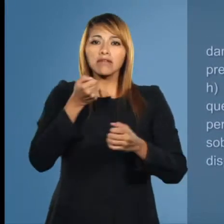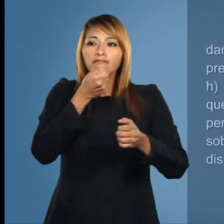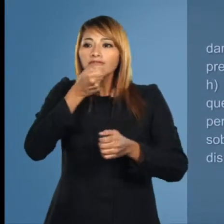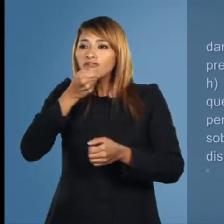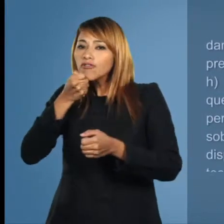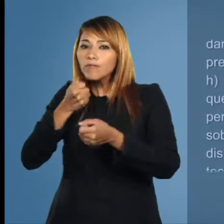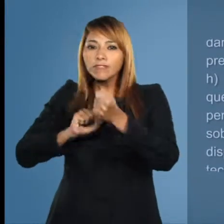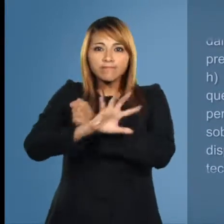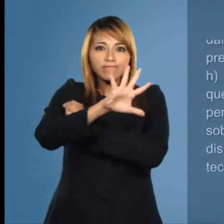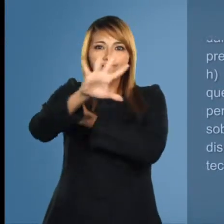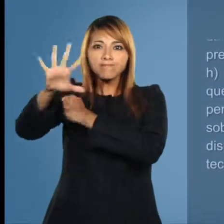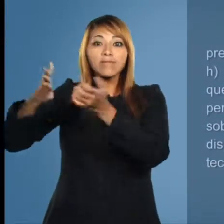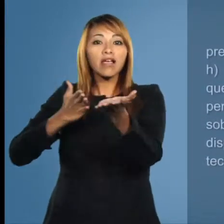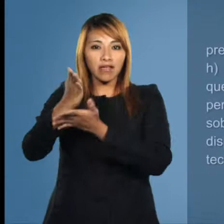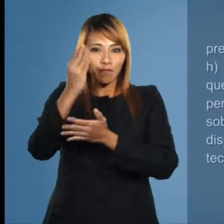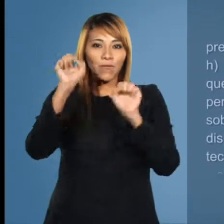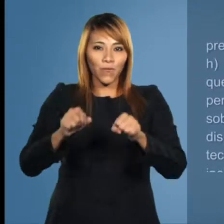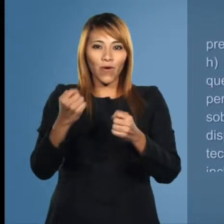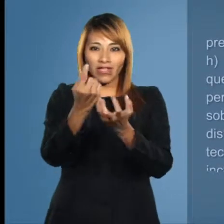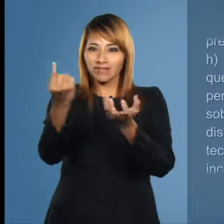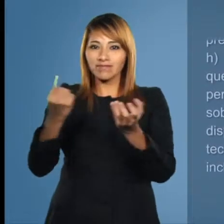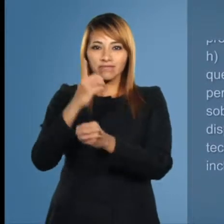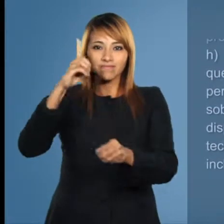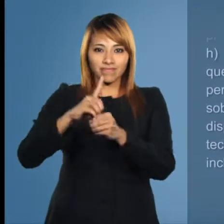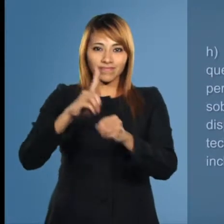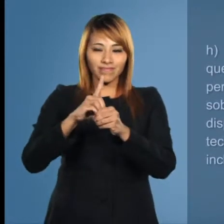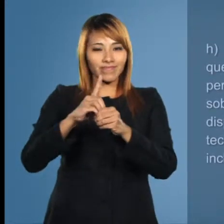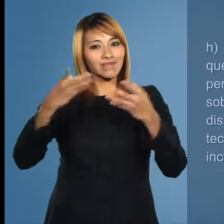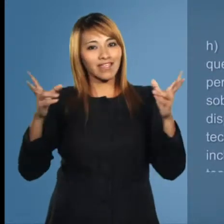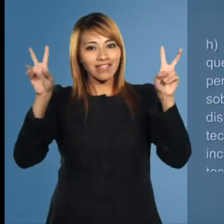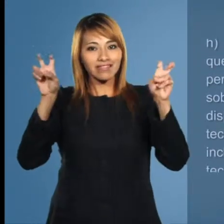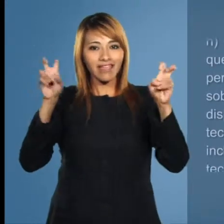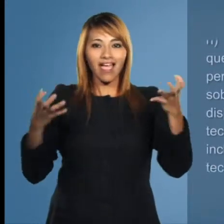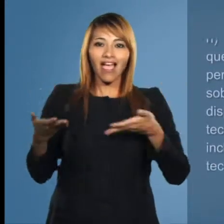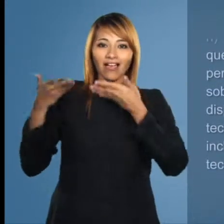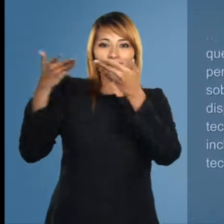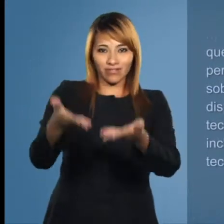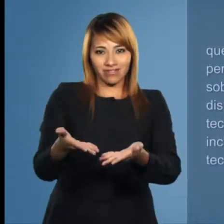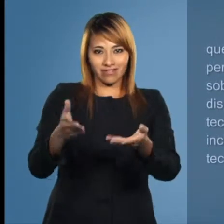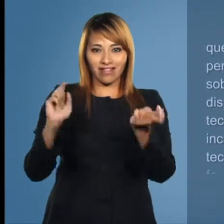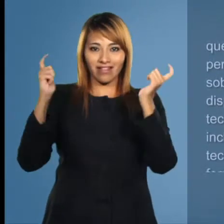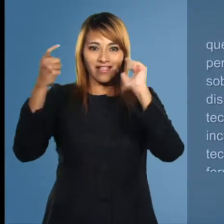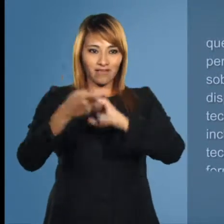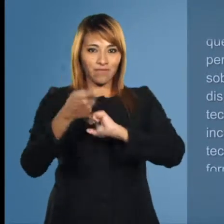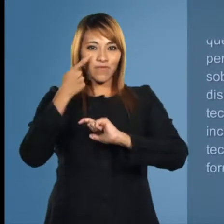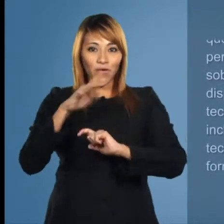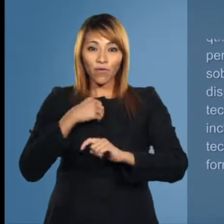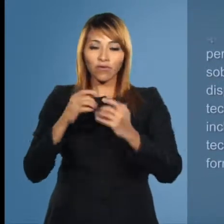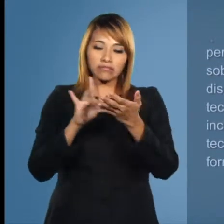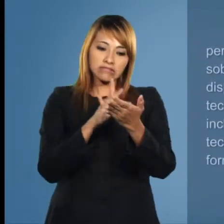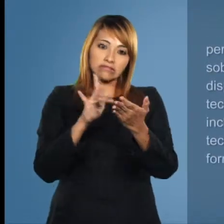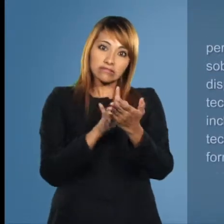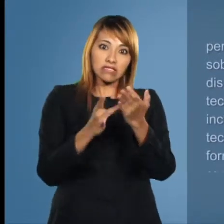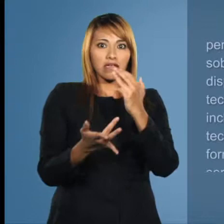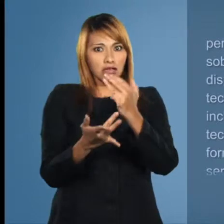sea accesible para las personas con discapacidad sobre ayudas a la movilidad, dispositivos técnicos y tecnologías de